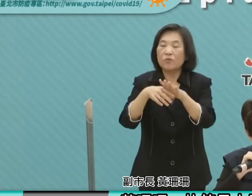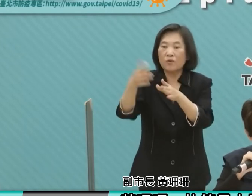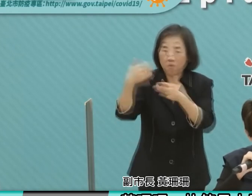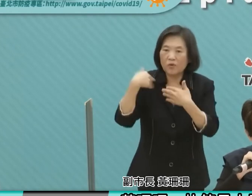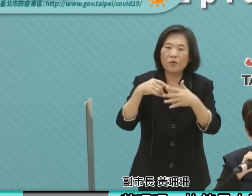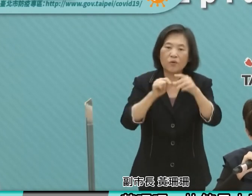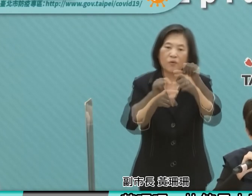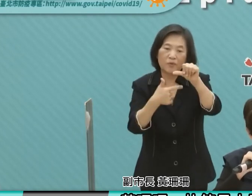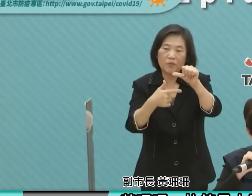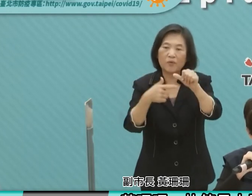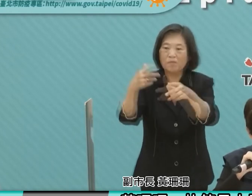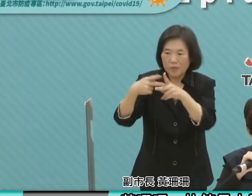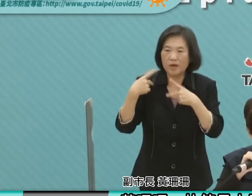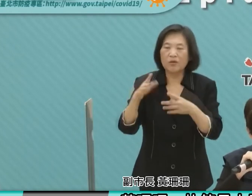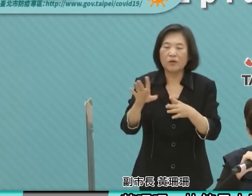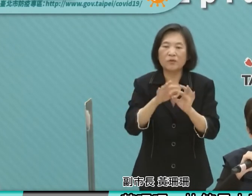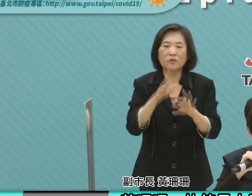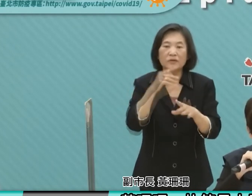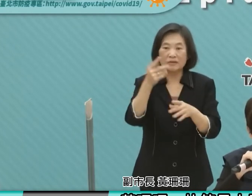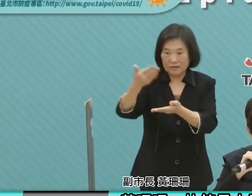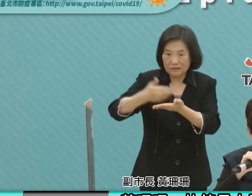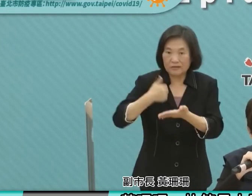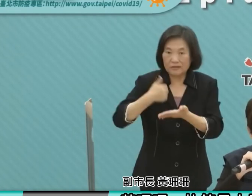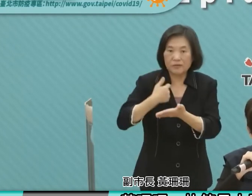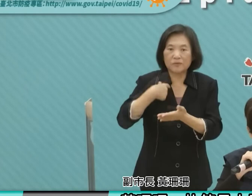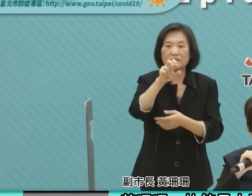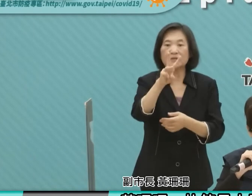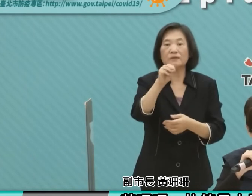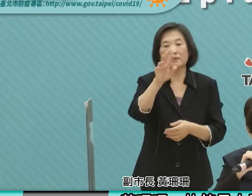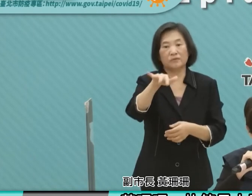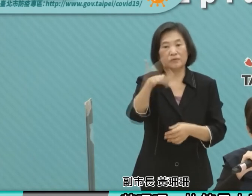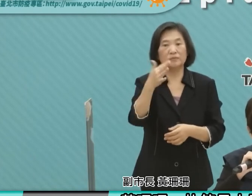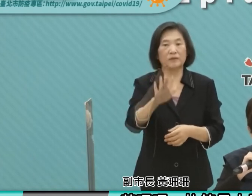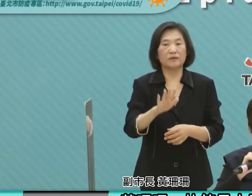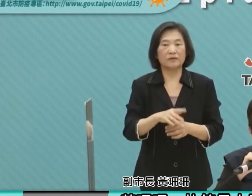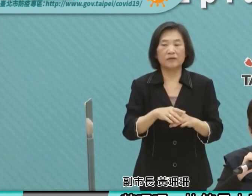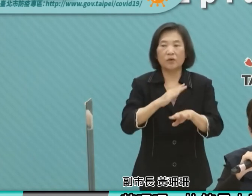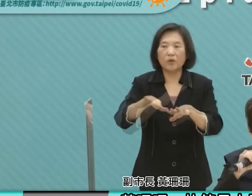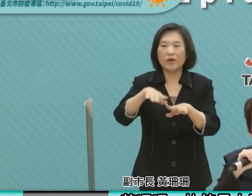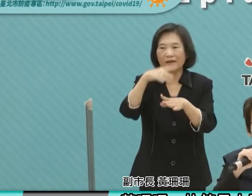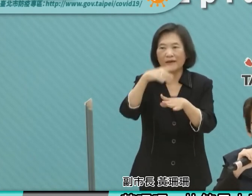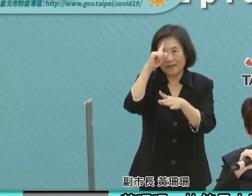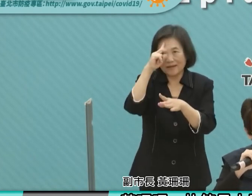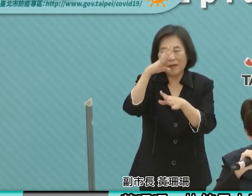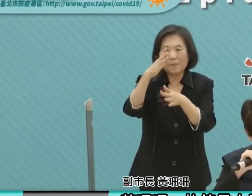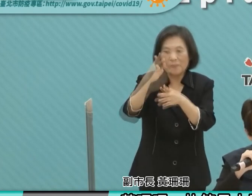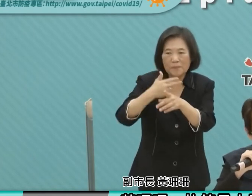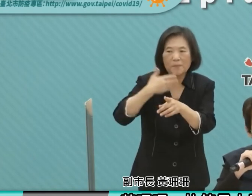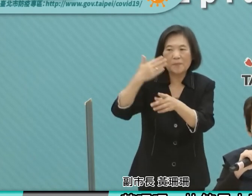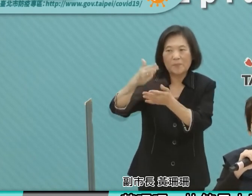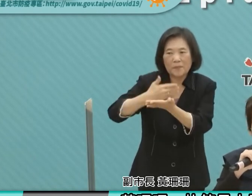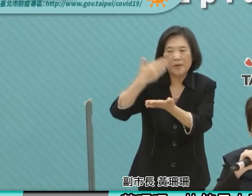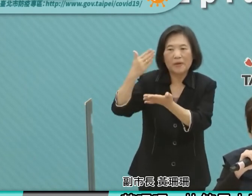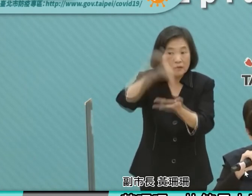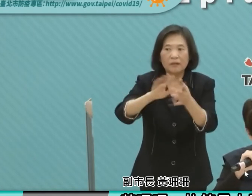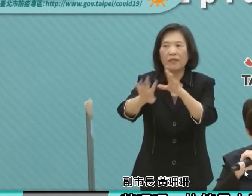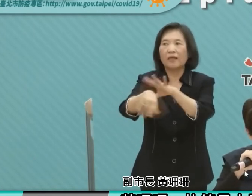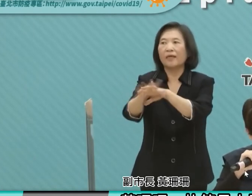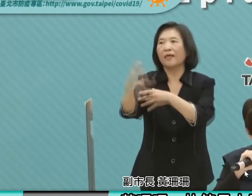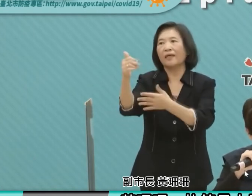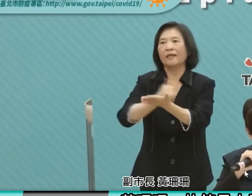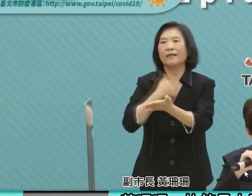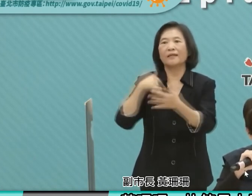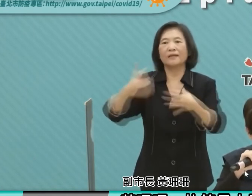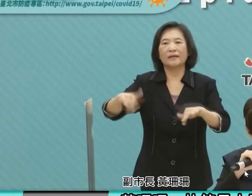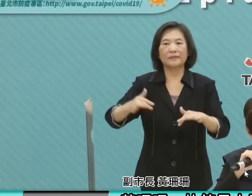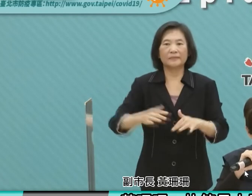5月6号发文来说，他要给我们73万500剂，他会分几天配发，那目前也还没有到。也就是